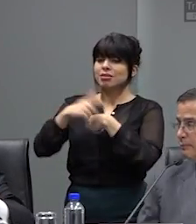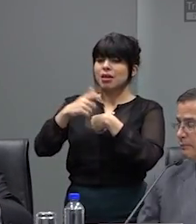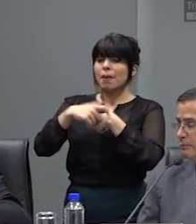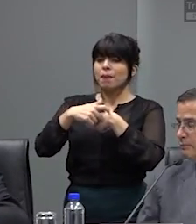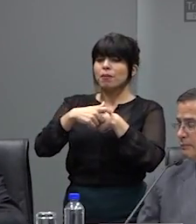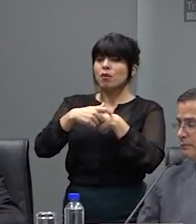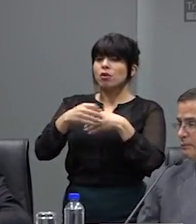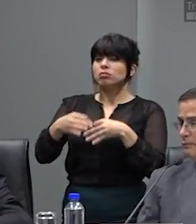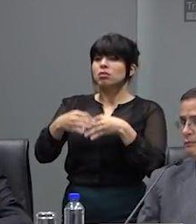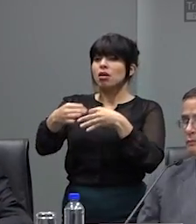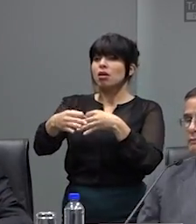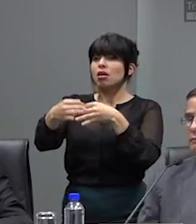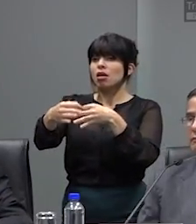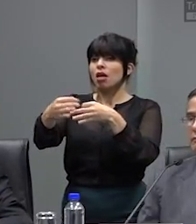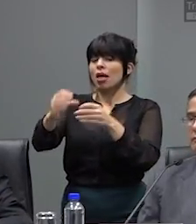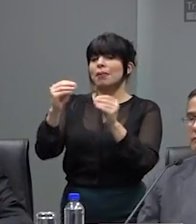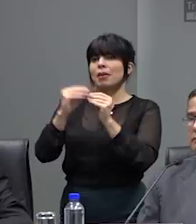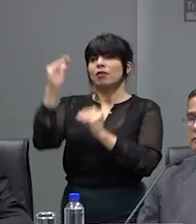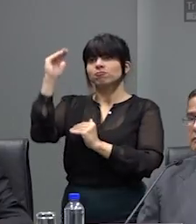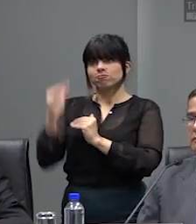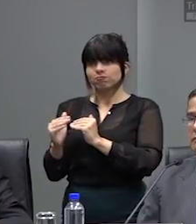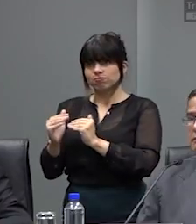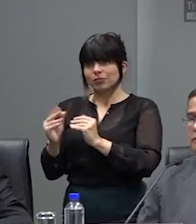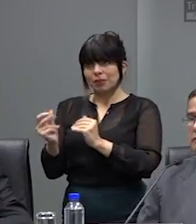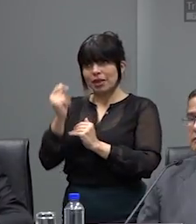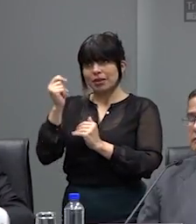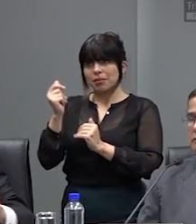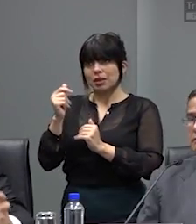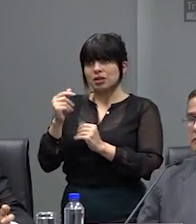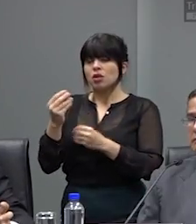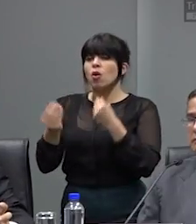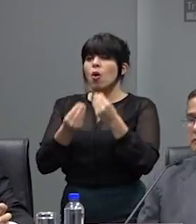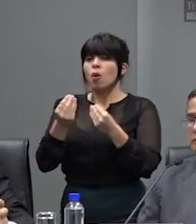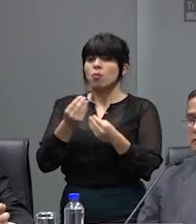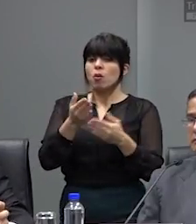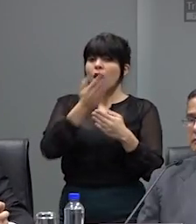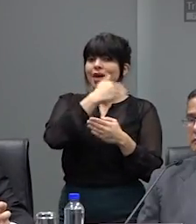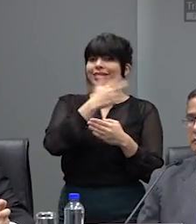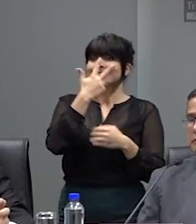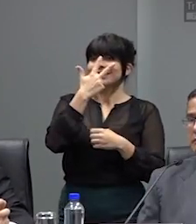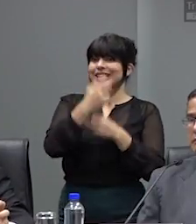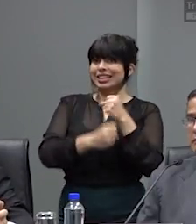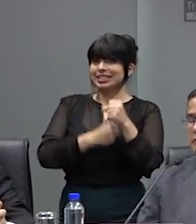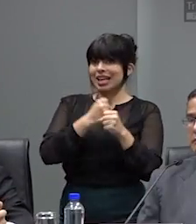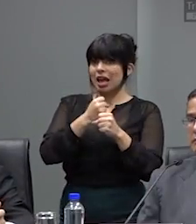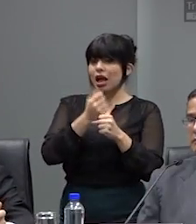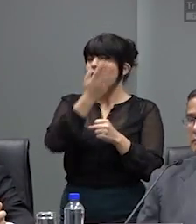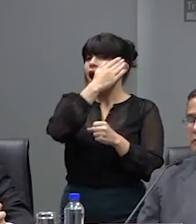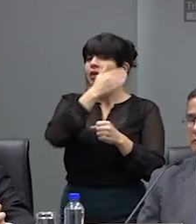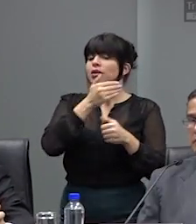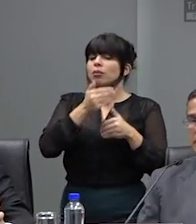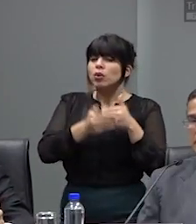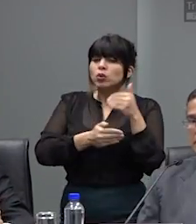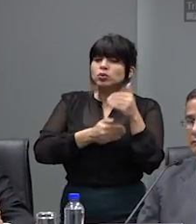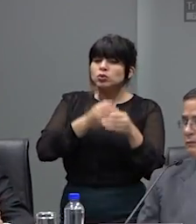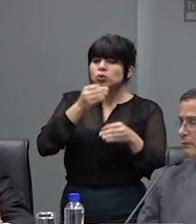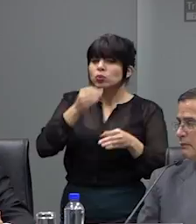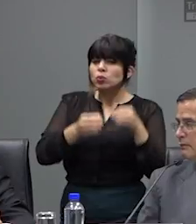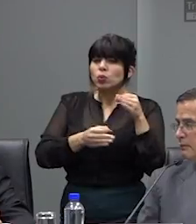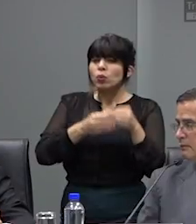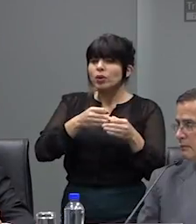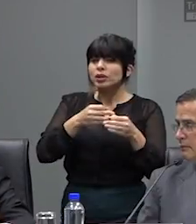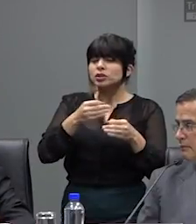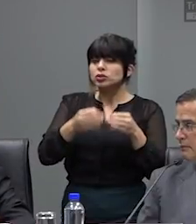de duración de forma inmediata. Y lo vamos a reducir en 3 años, o sea, un proceso que ahora puede estar